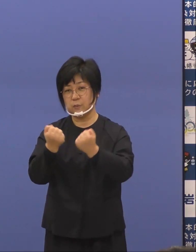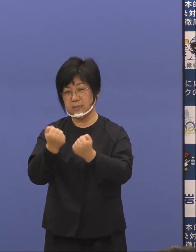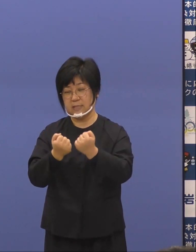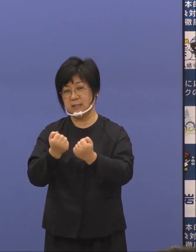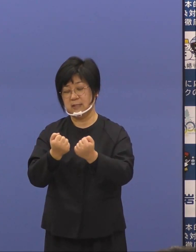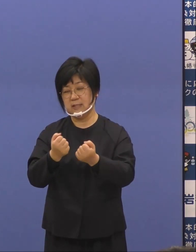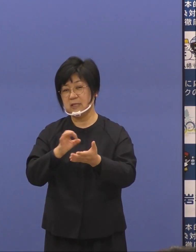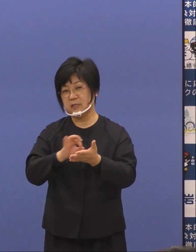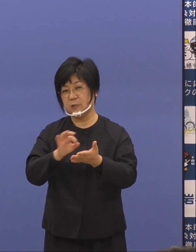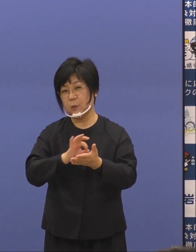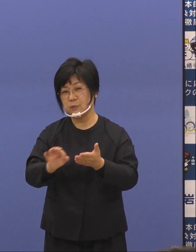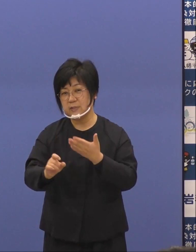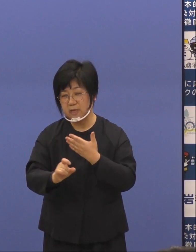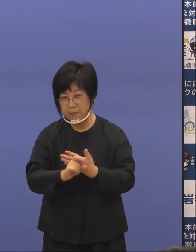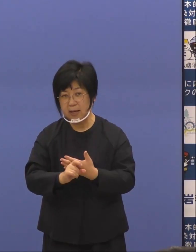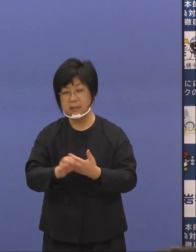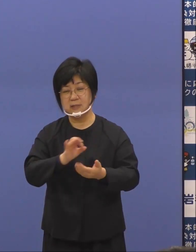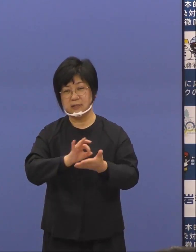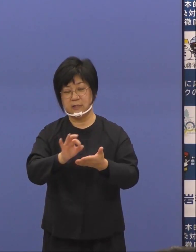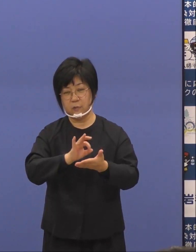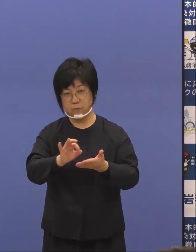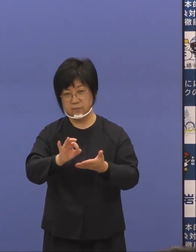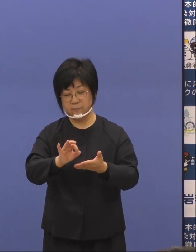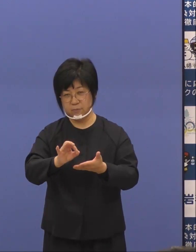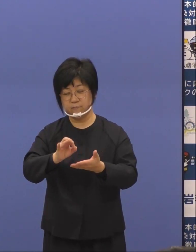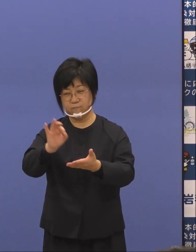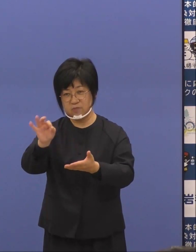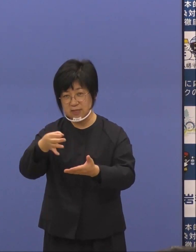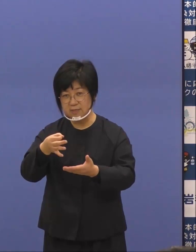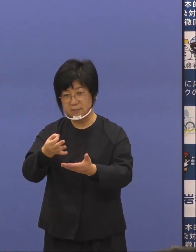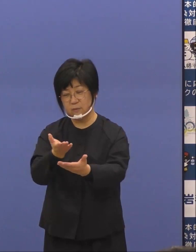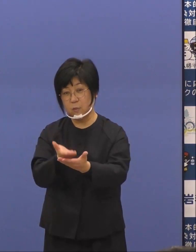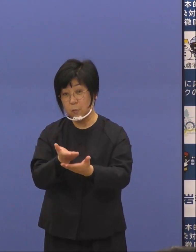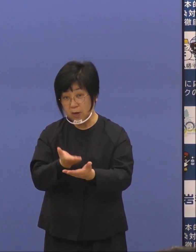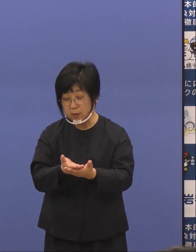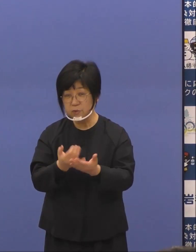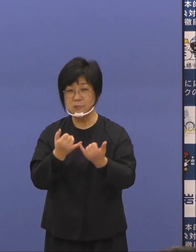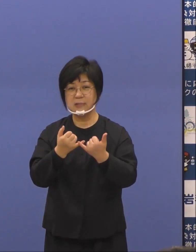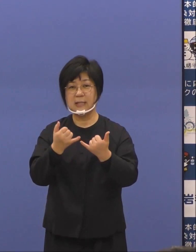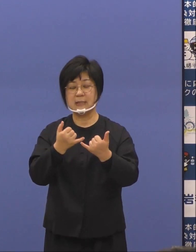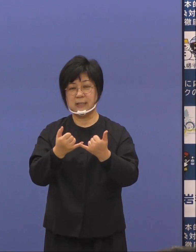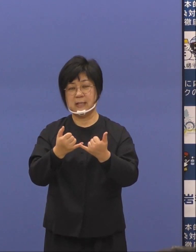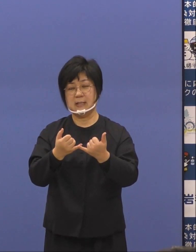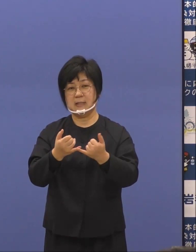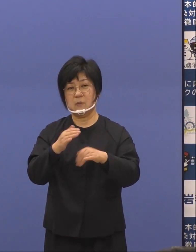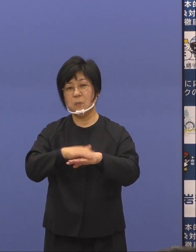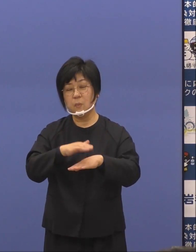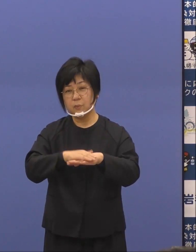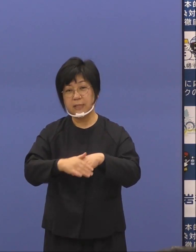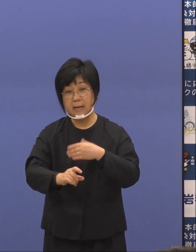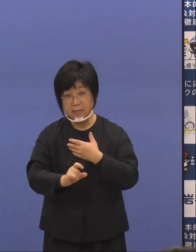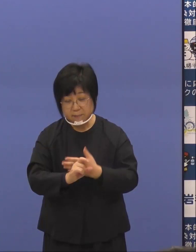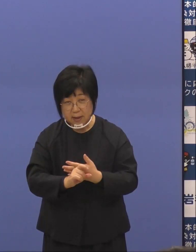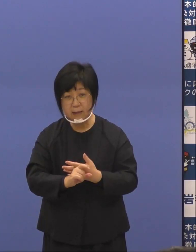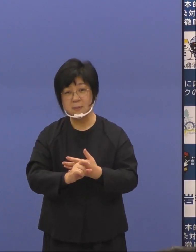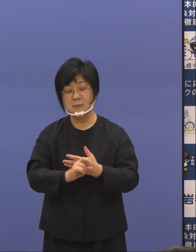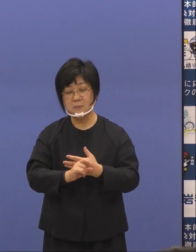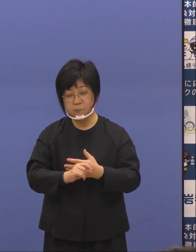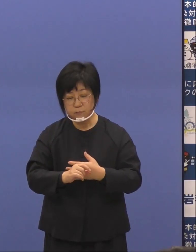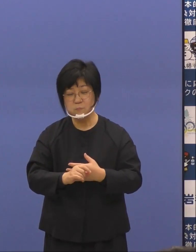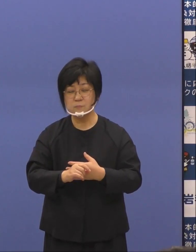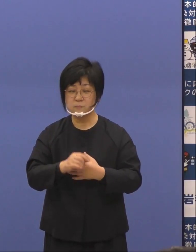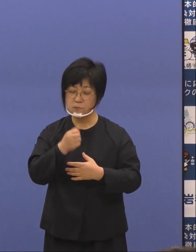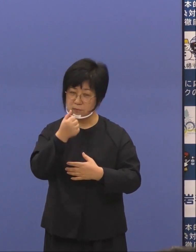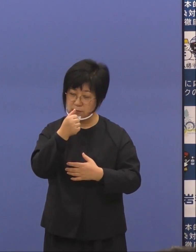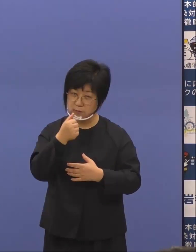用しただけ税収をいただくようにするとかっていうのはまだ検討の余地があるかもしれません。いずれにせ